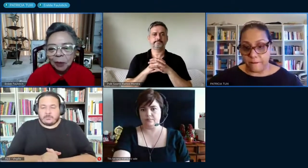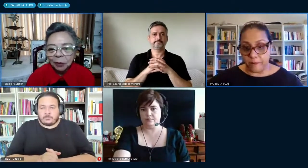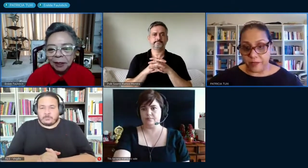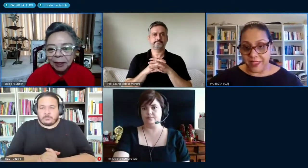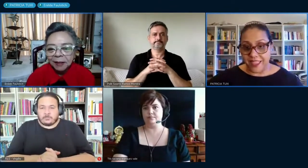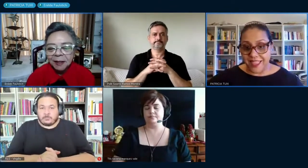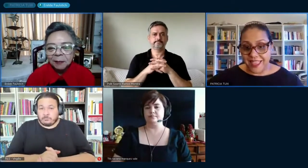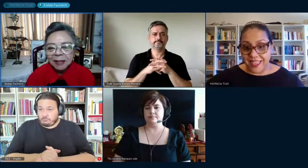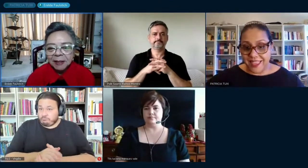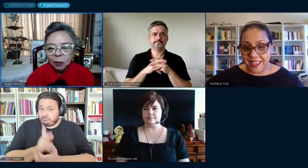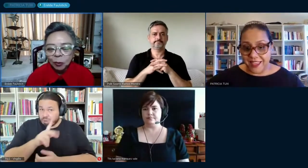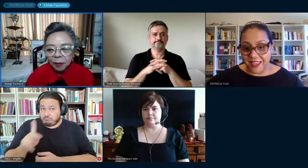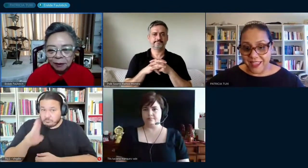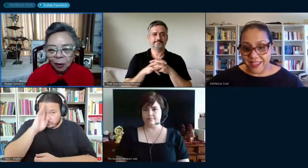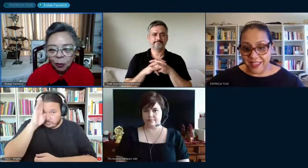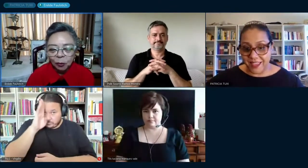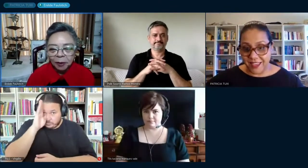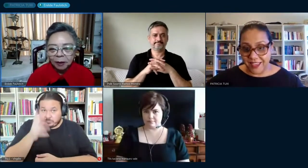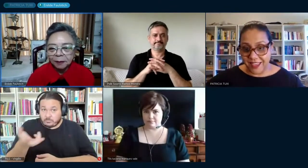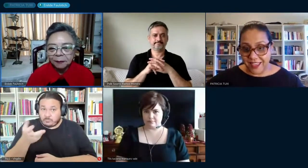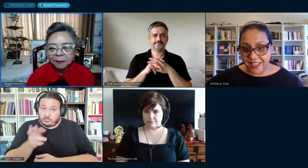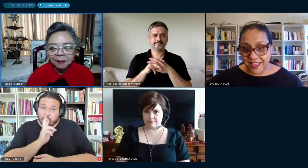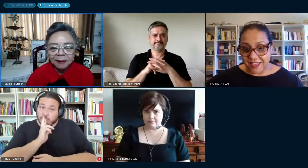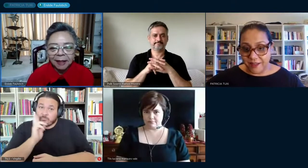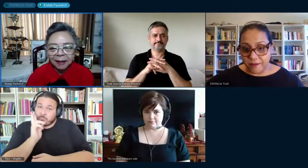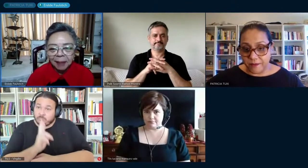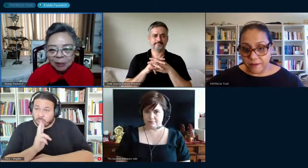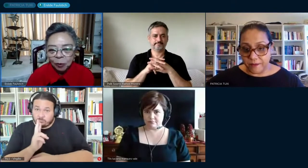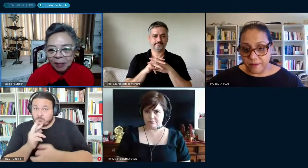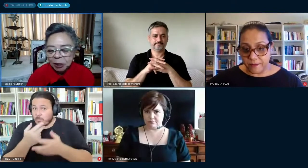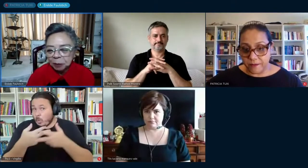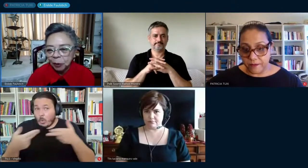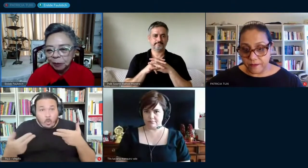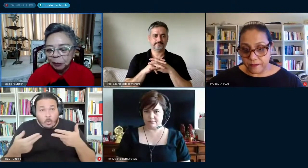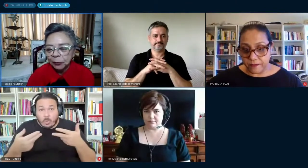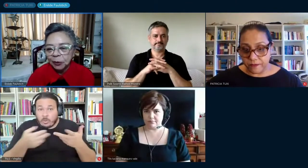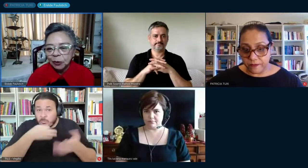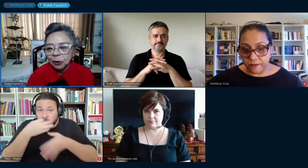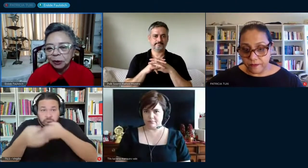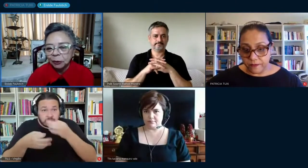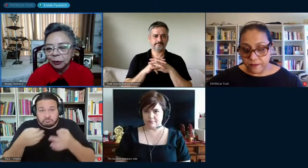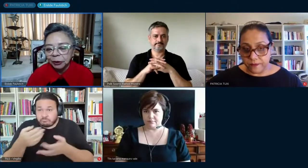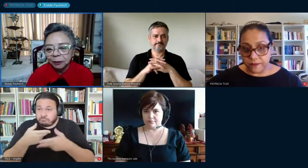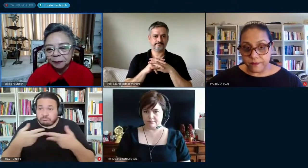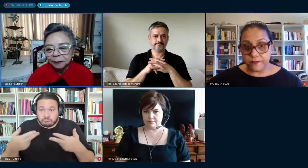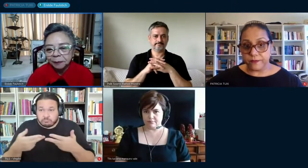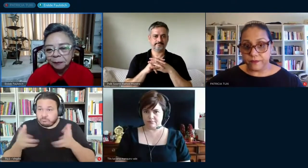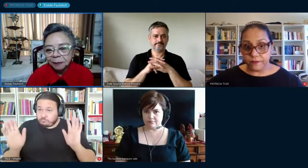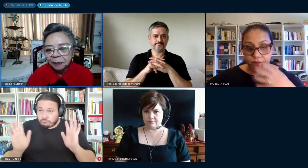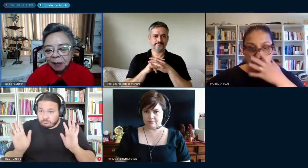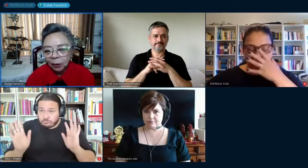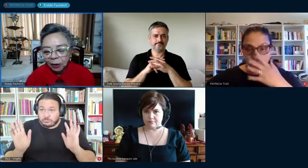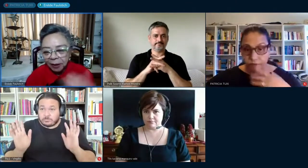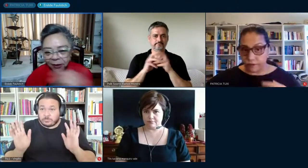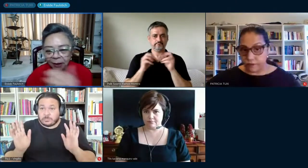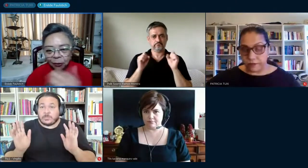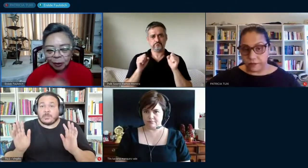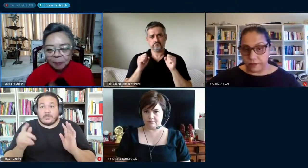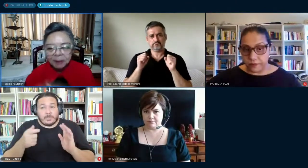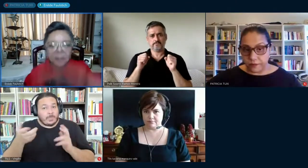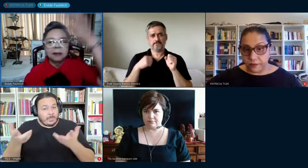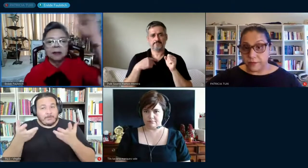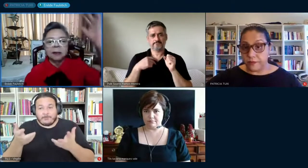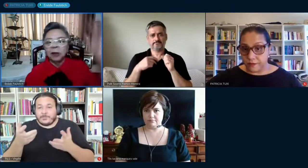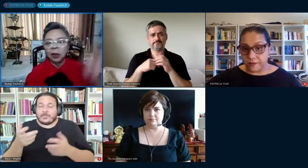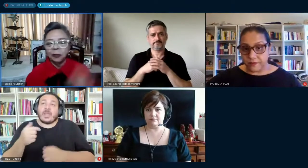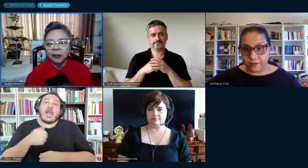Professor Falk quer dizer mais alguma quer dar mais alguma resposta, professora Tuche? Que agora é direto, não é